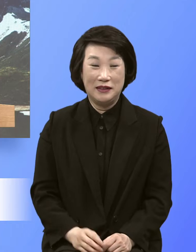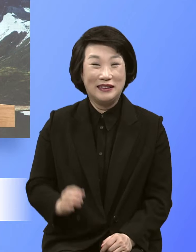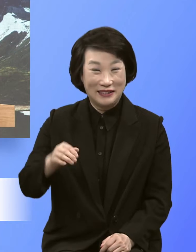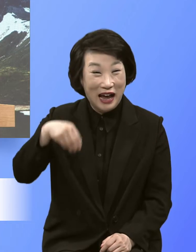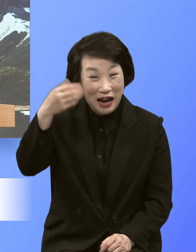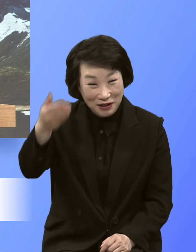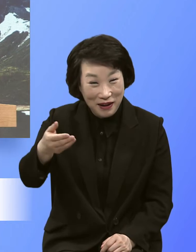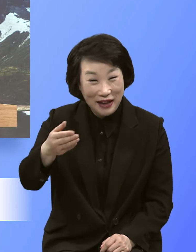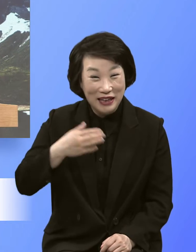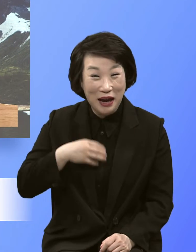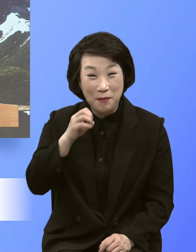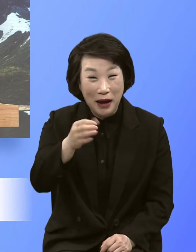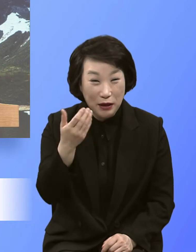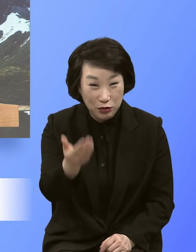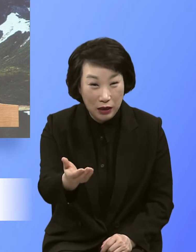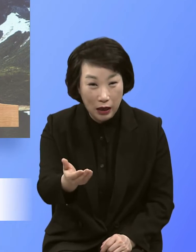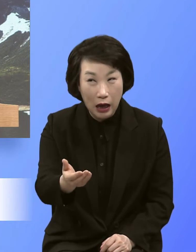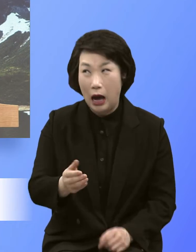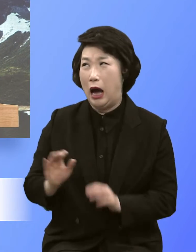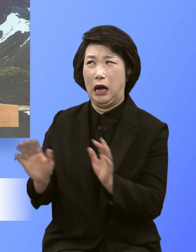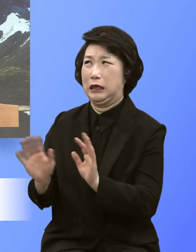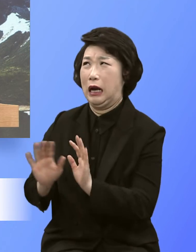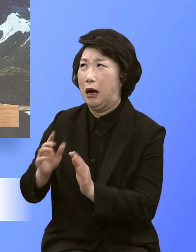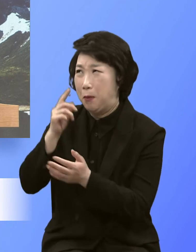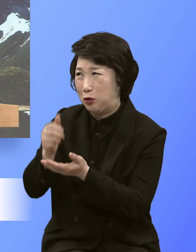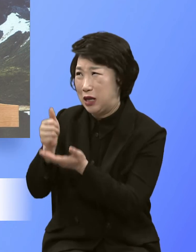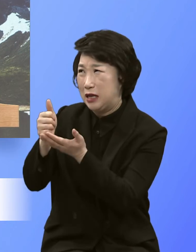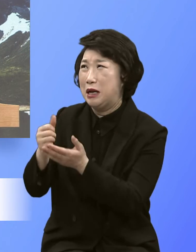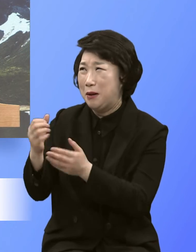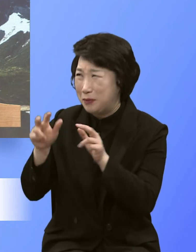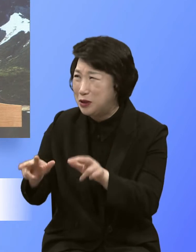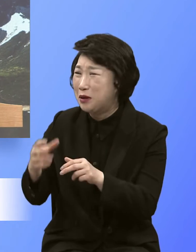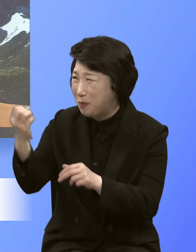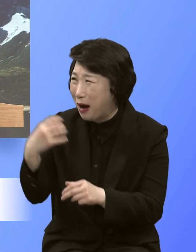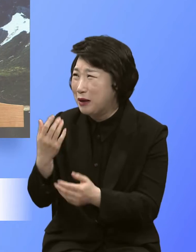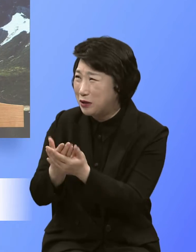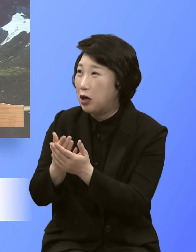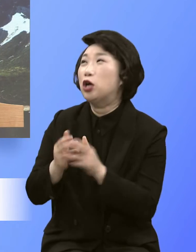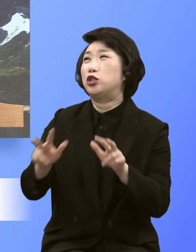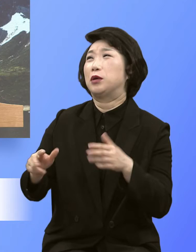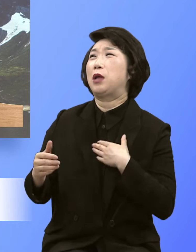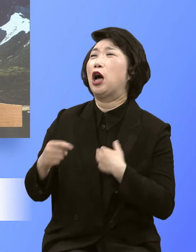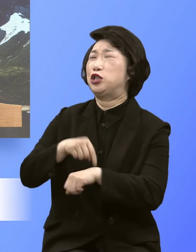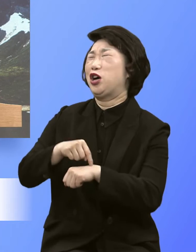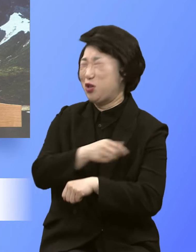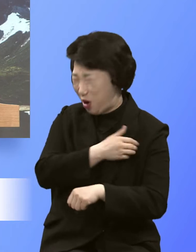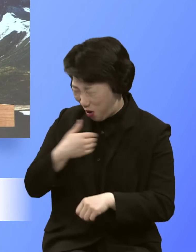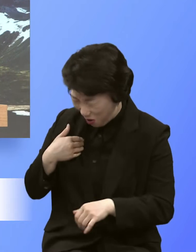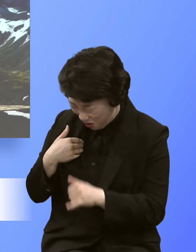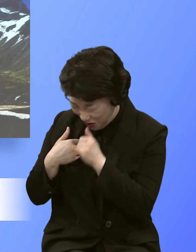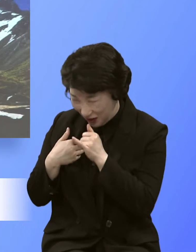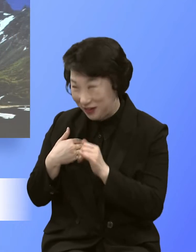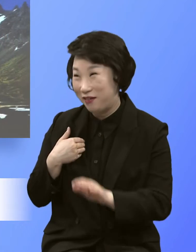나중에 내가 얘기해 줄게. 아이고, 목사님 말씀해 보세요. 지금 저 한가해요.